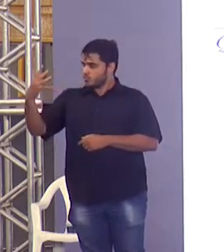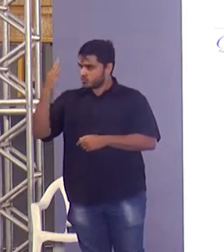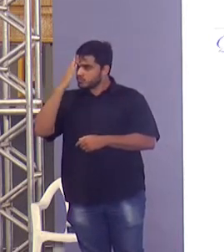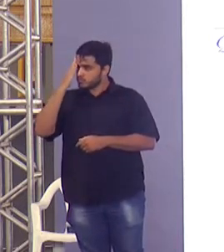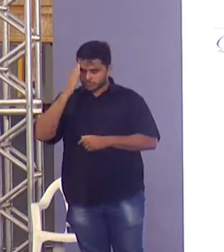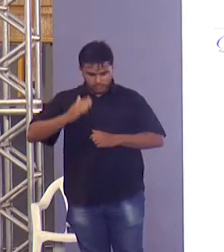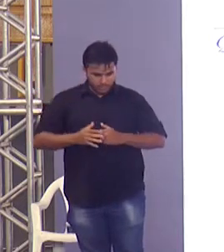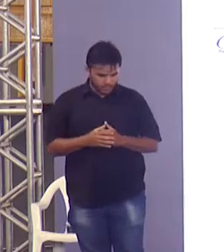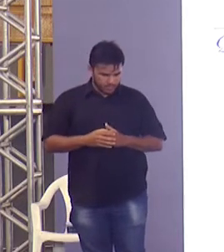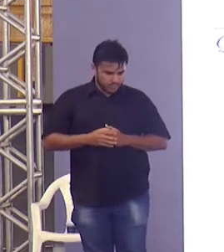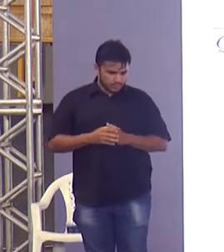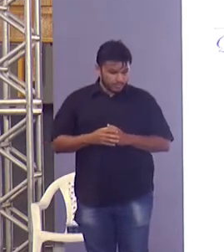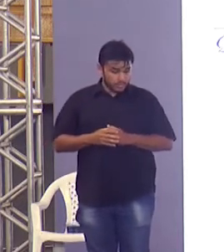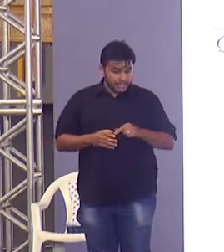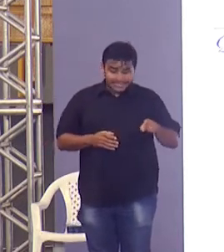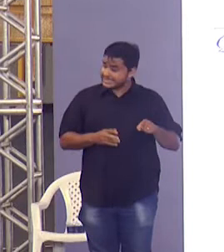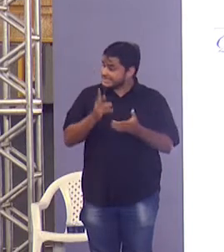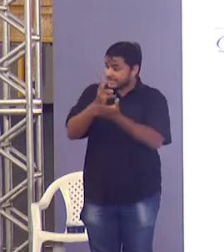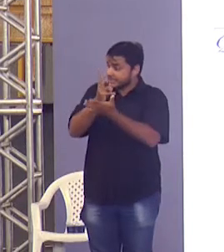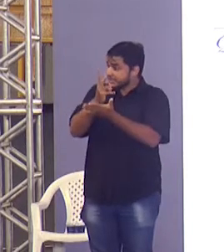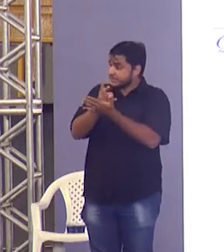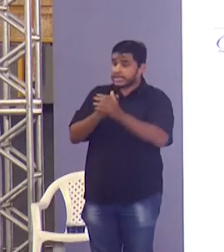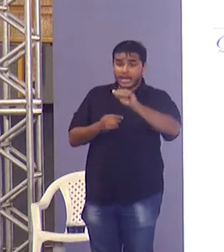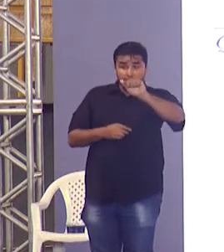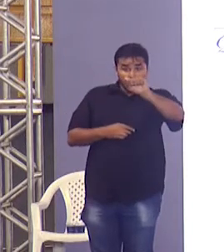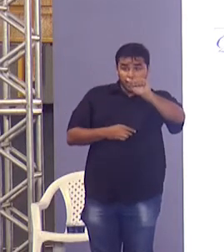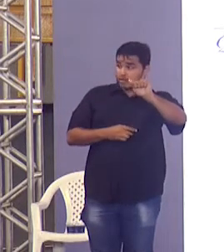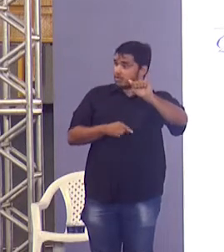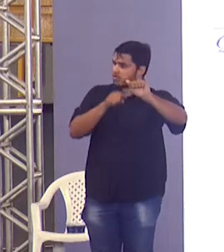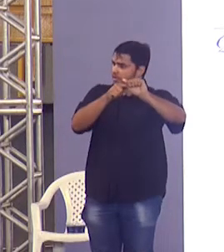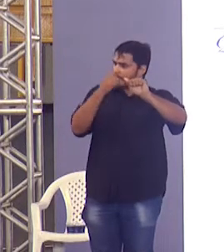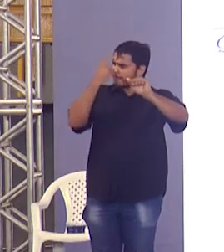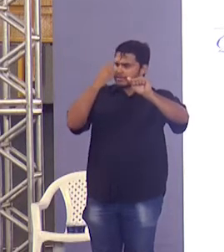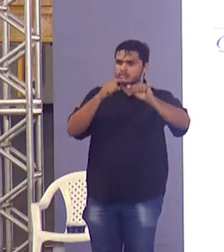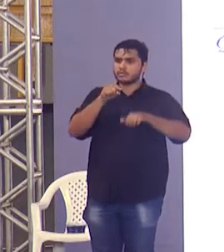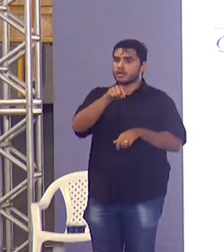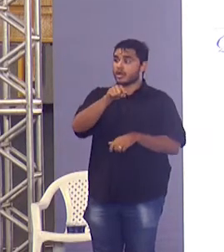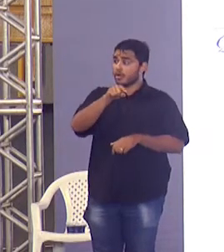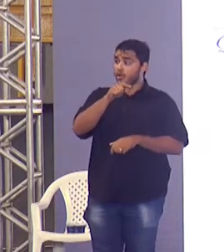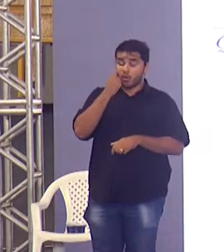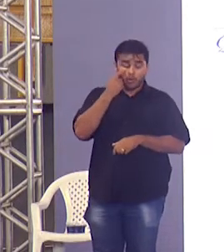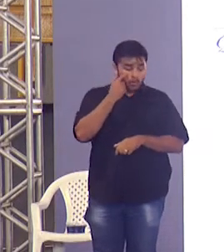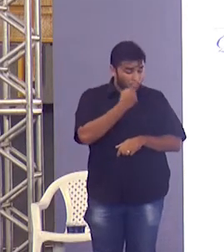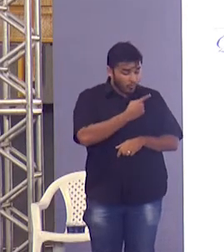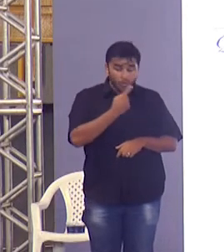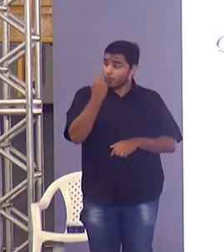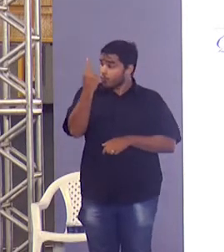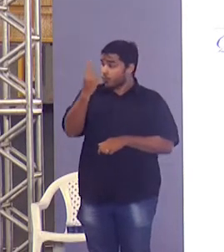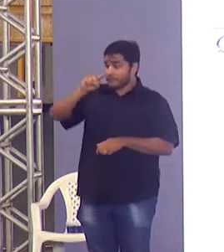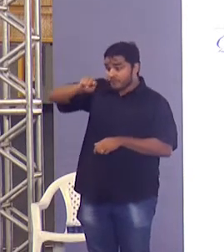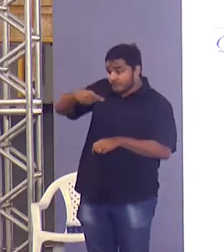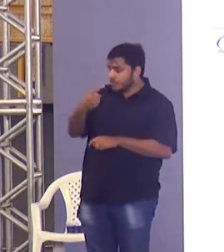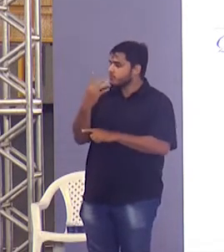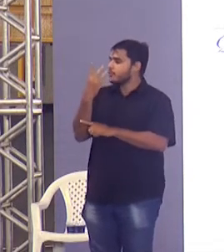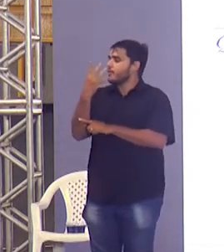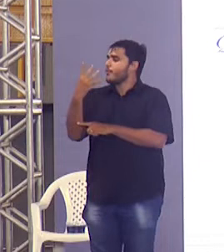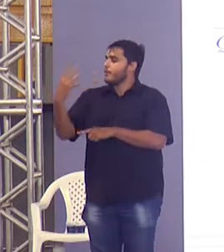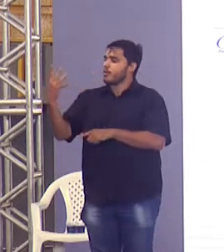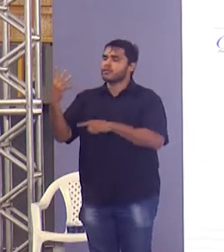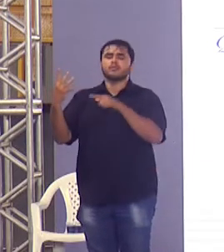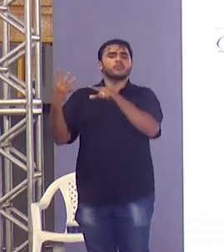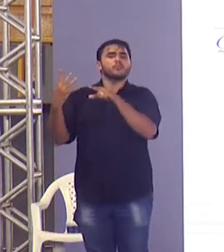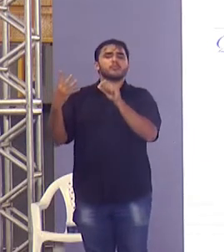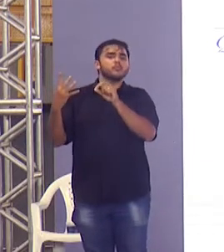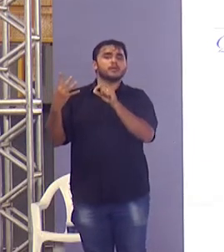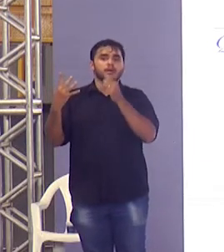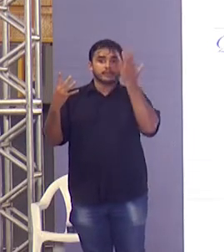repete. Toda vida que depois da vírgula só tiver o elemento se repetindo, a gente vai chamar essa